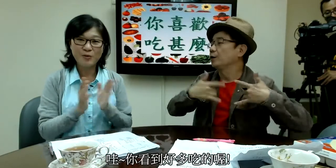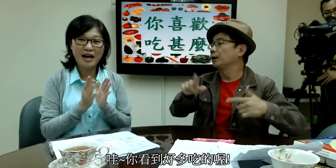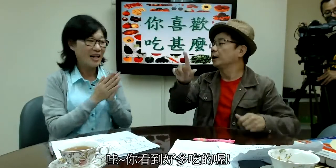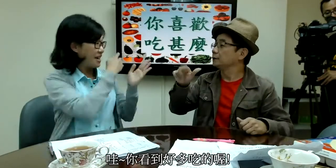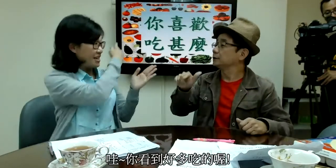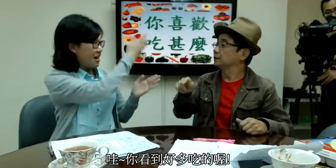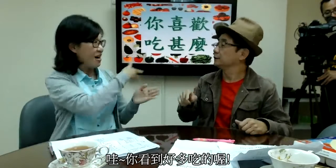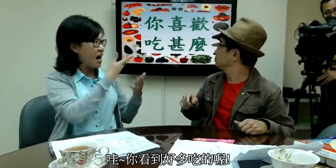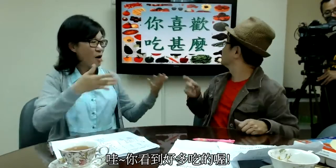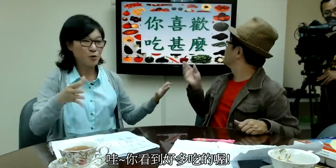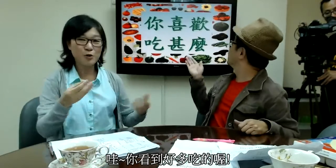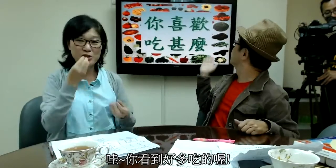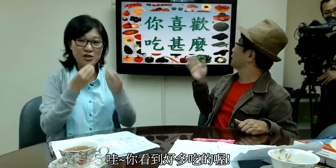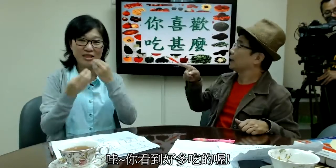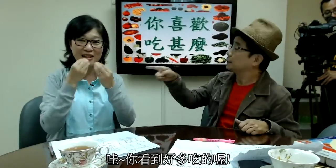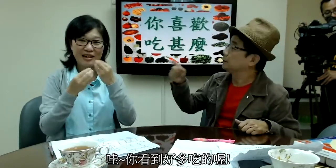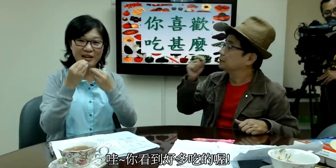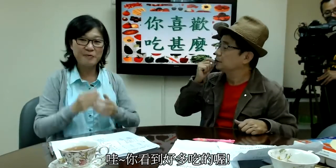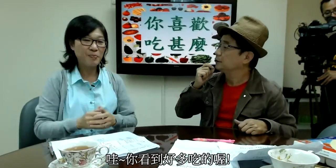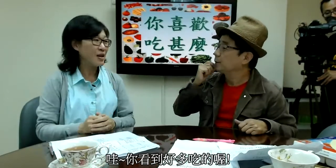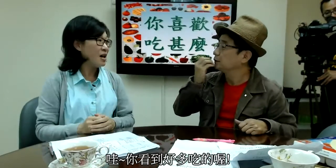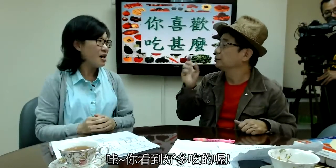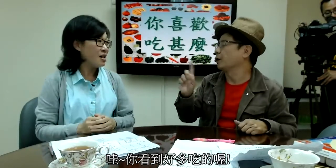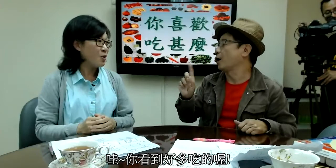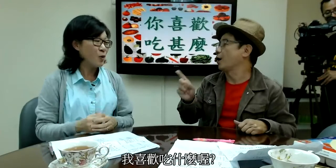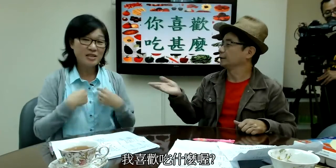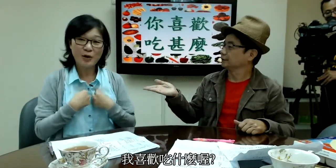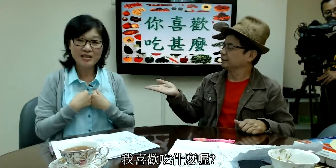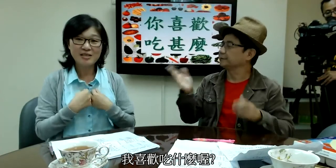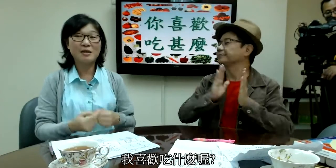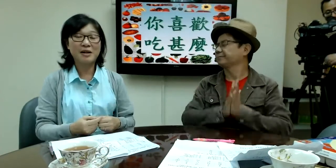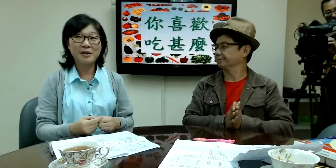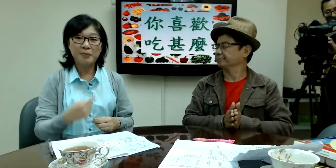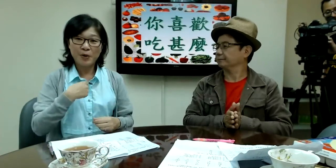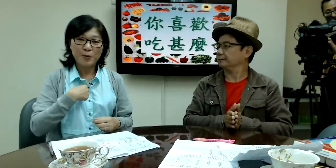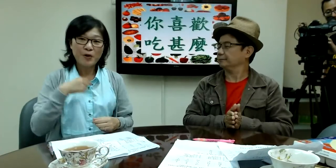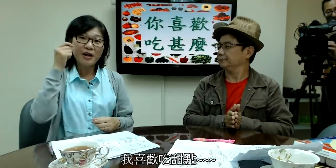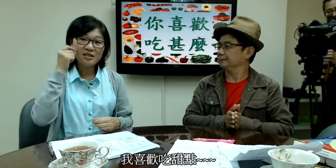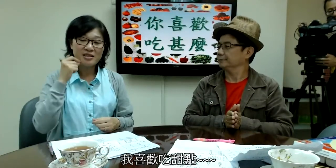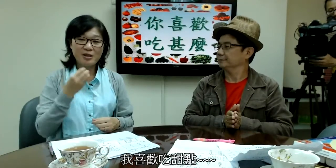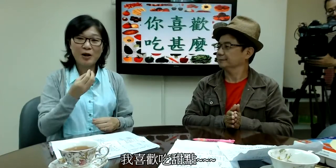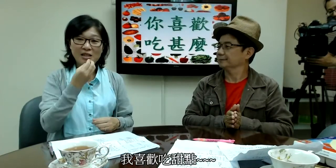哇，你看到好多吃的哦。我喜欢吃什么？我喜欢